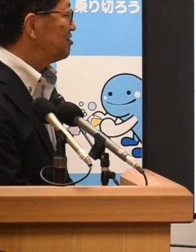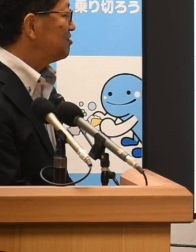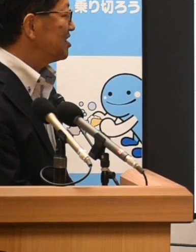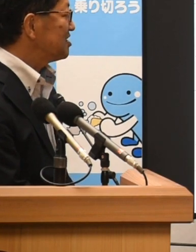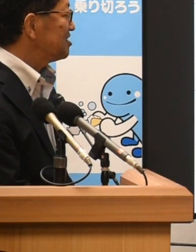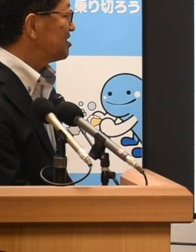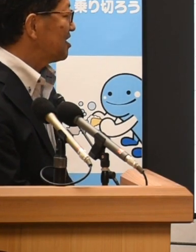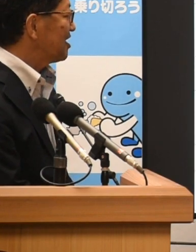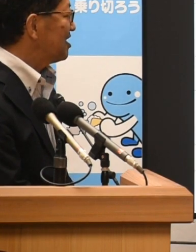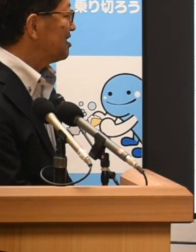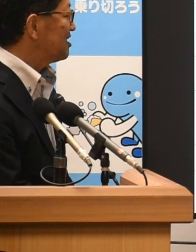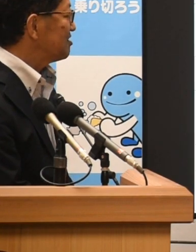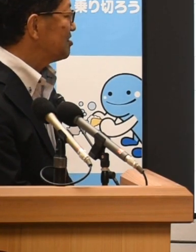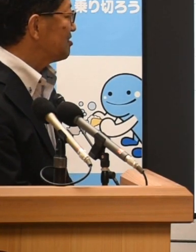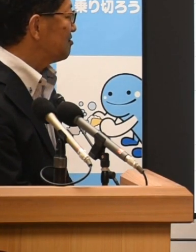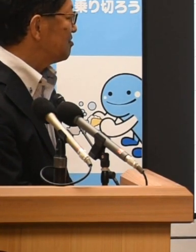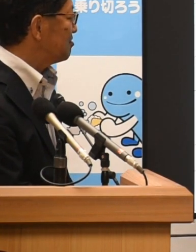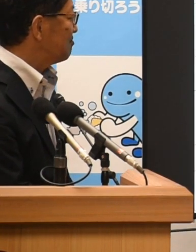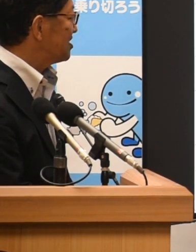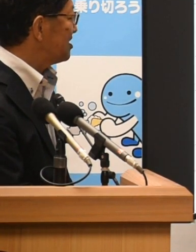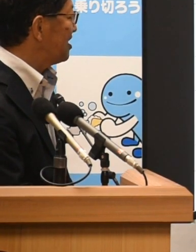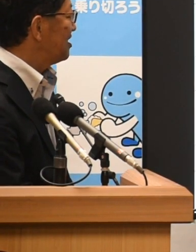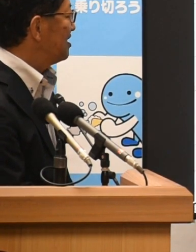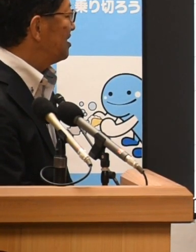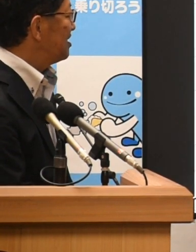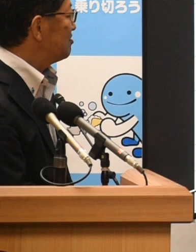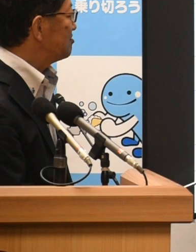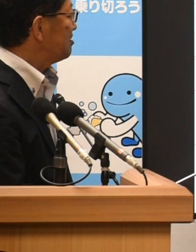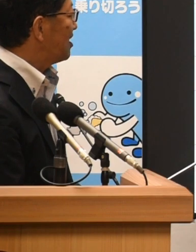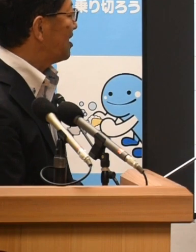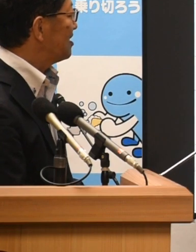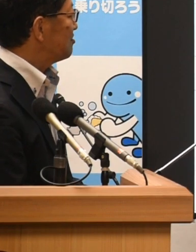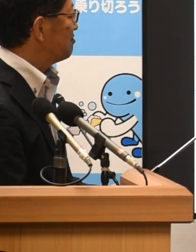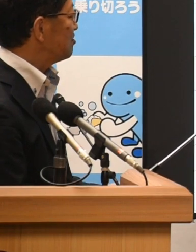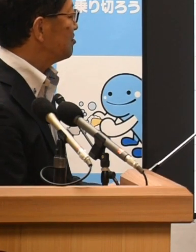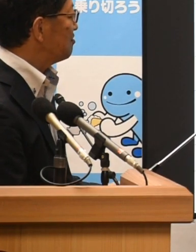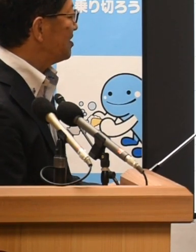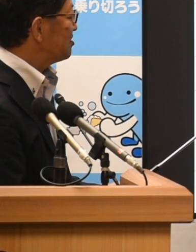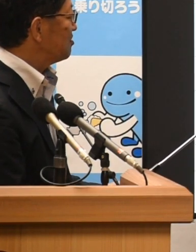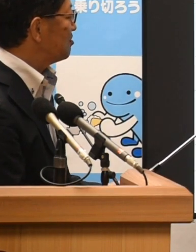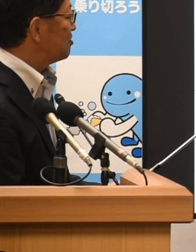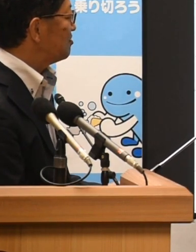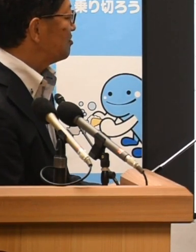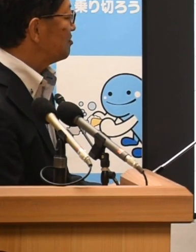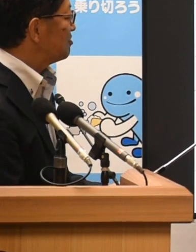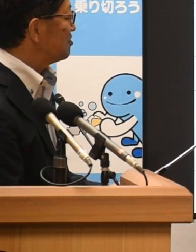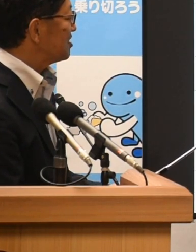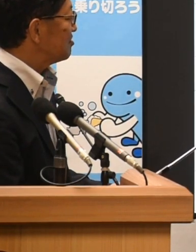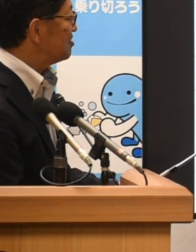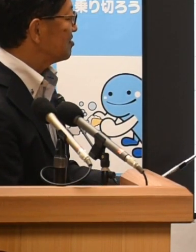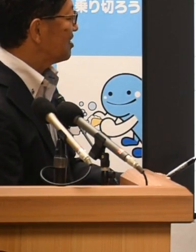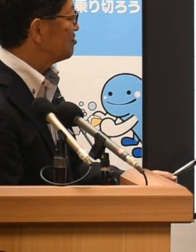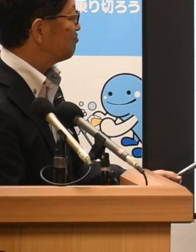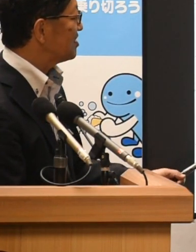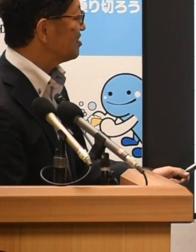の感染者が発生したということによりまして、一つには病床ベッドの占